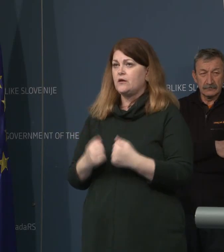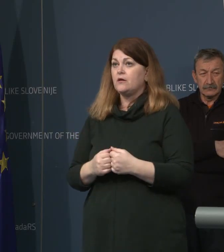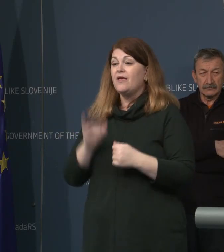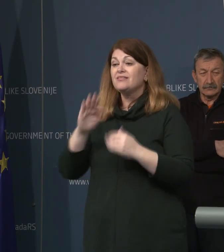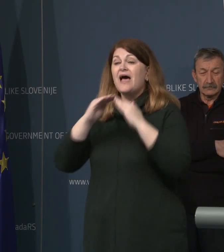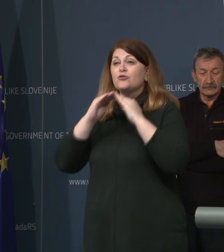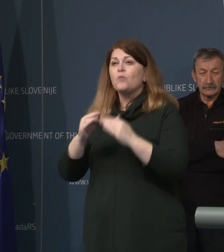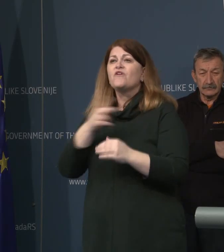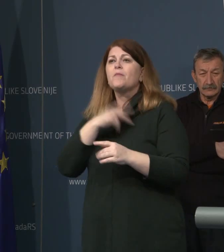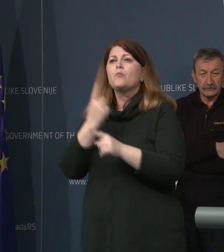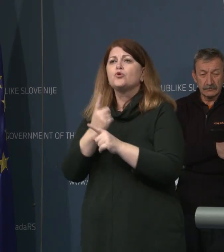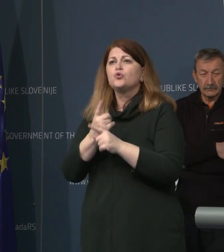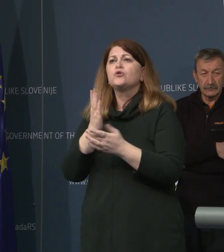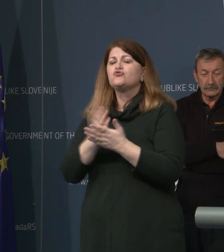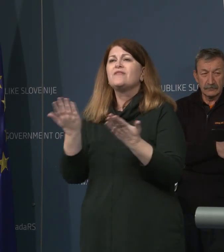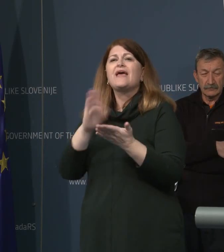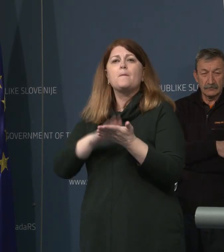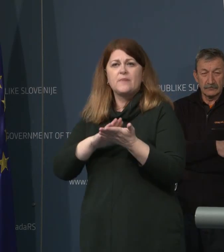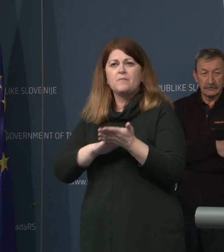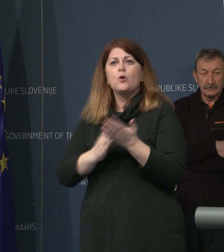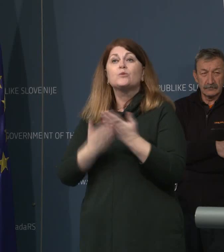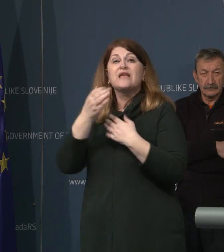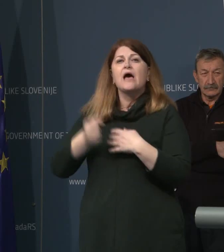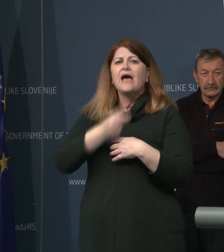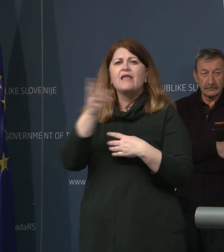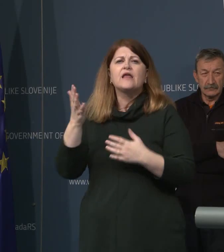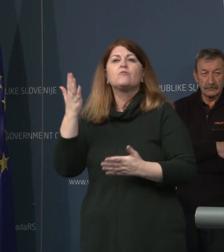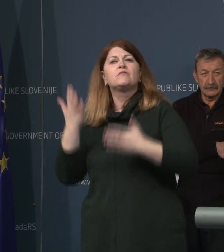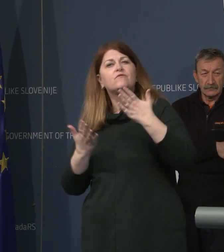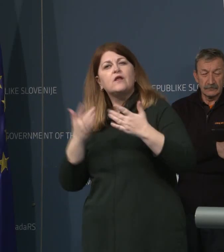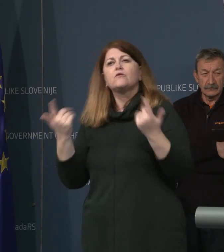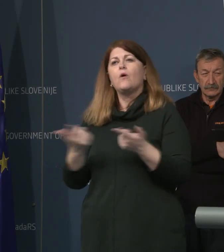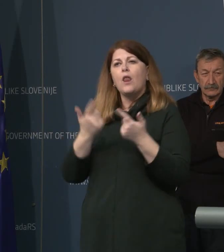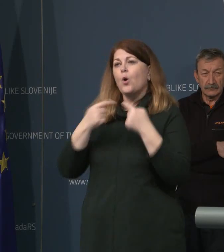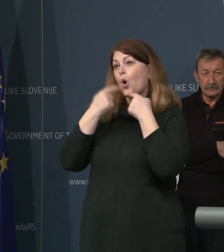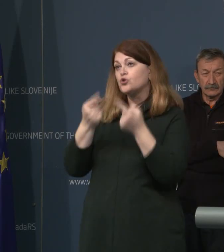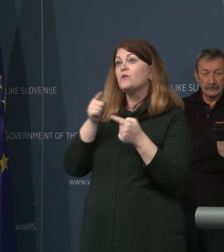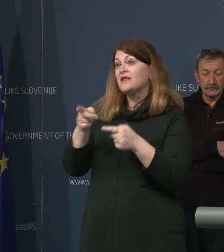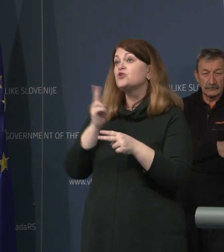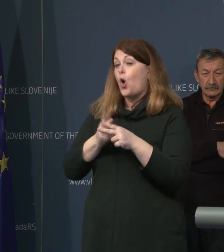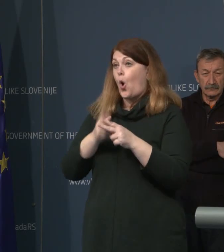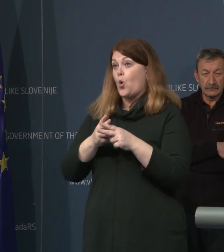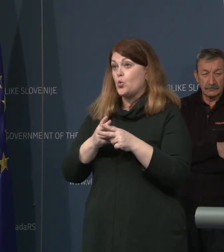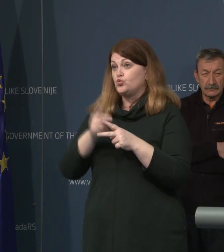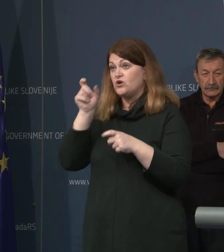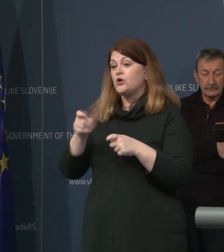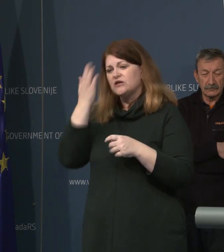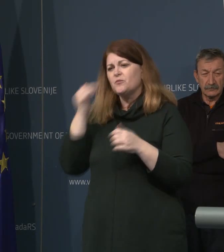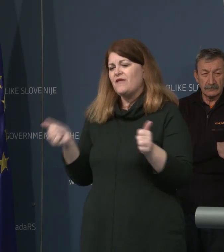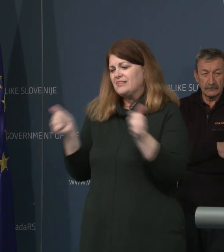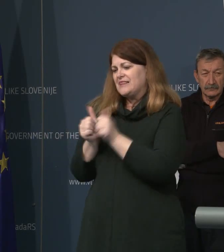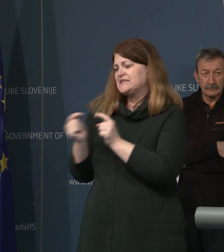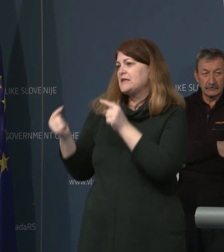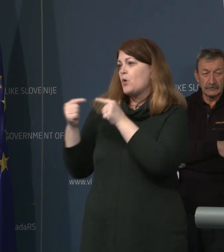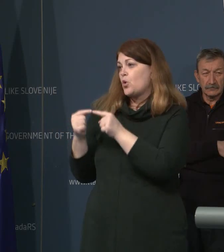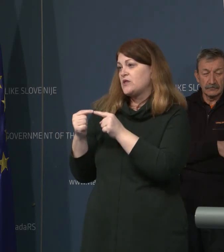Na domovih imamo tudi že nekaj primerov, za katere zelo verjetno lahko trdimo, da so okuženi, ker so bili v tesnem